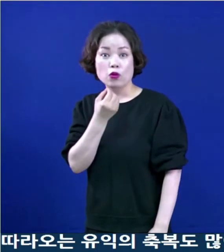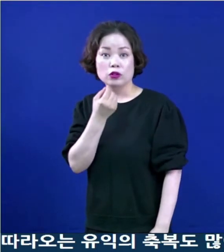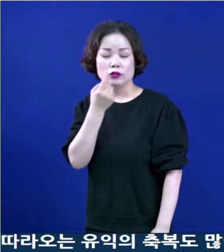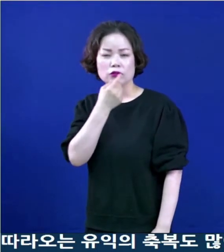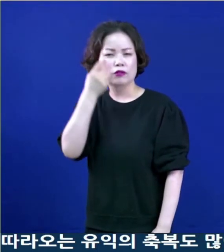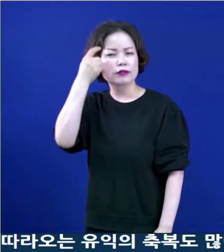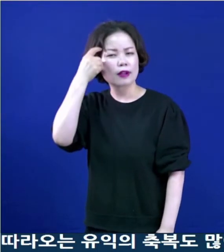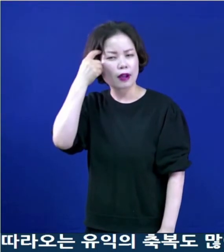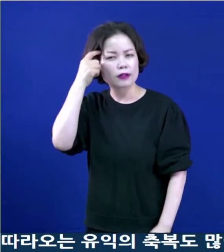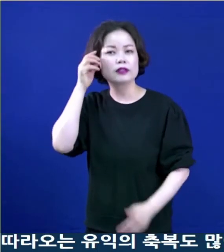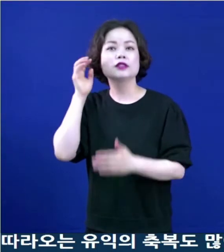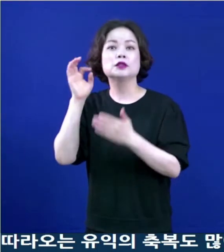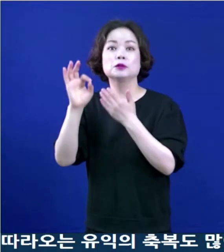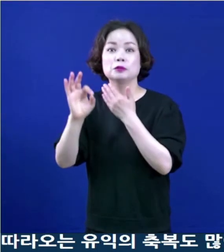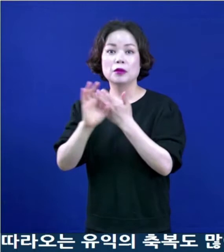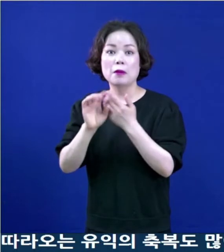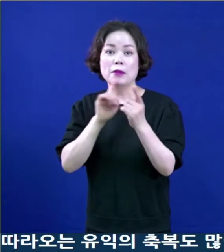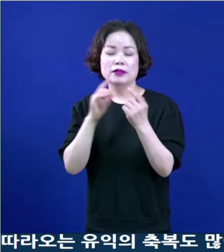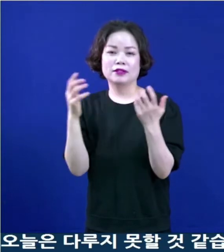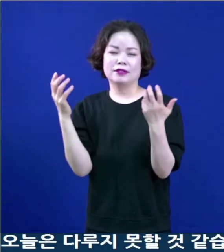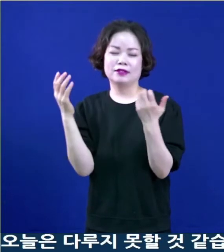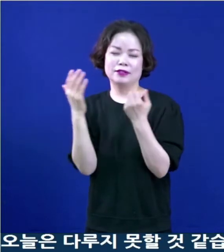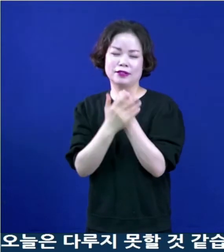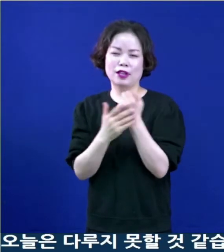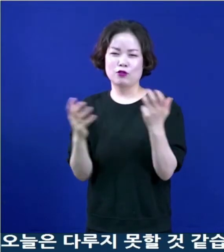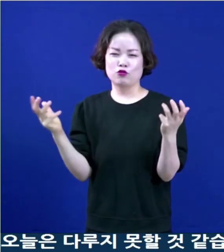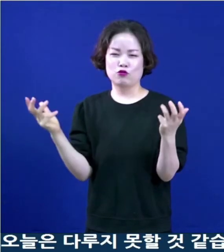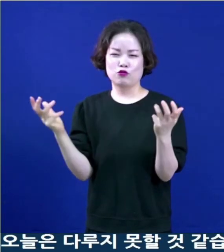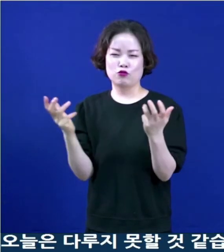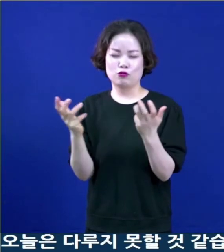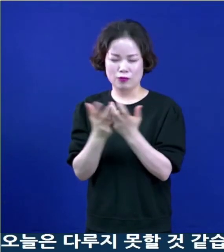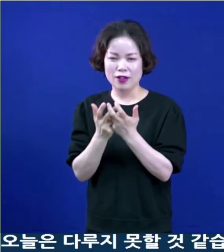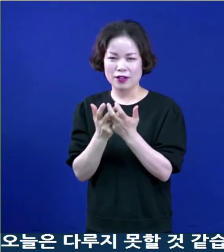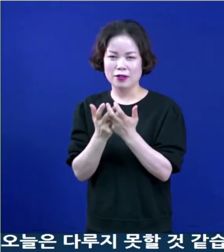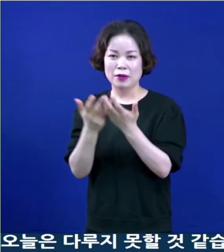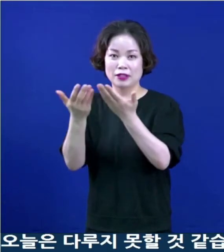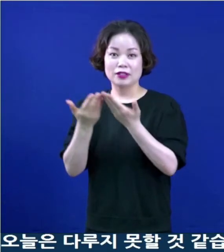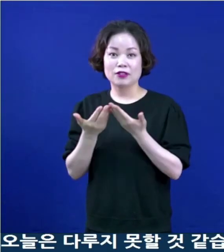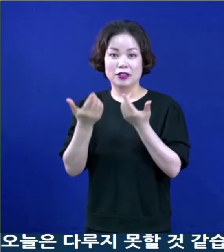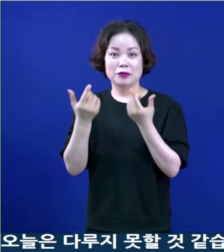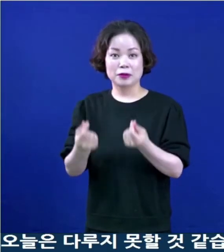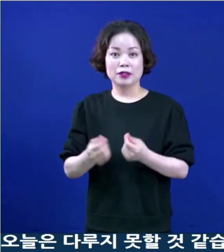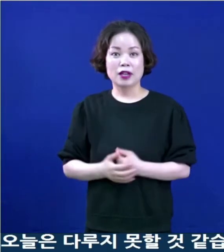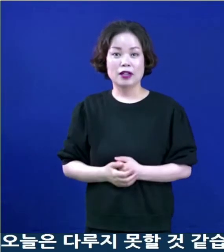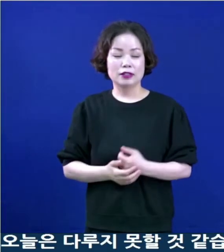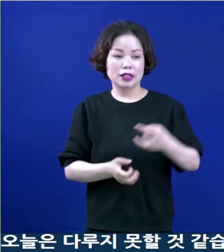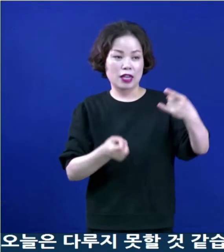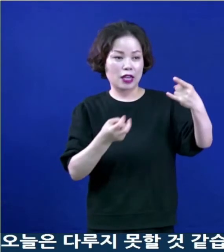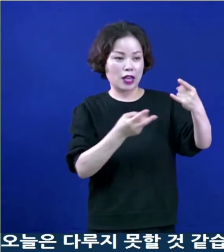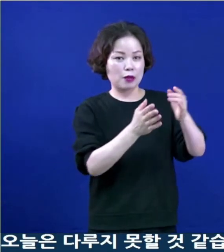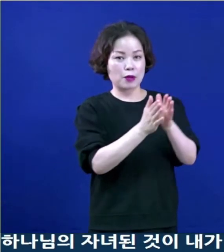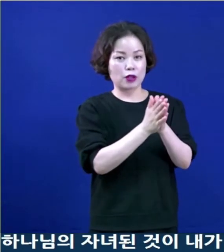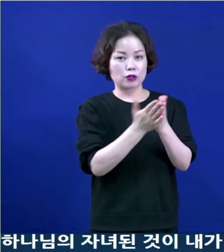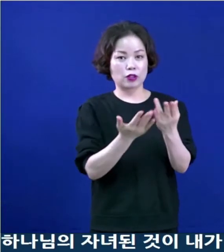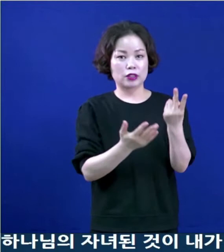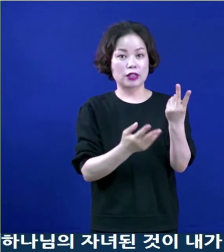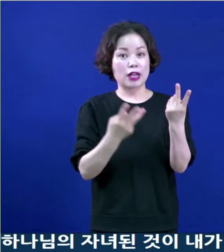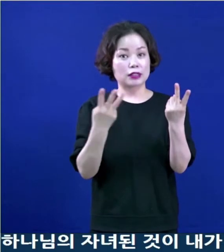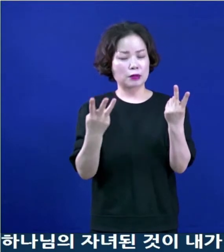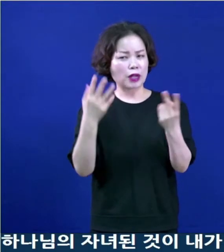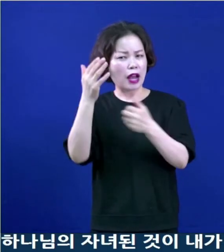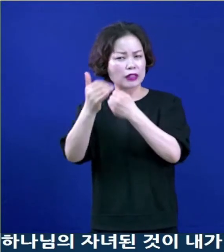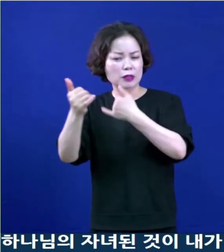여기시면 말씀의 은혜 충분히 받은 것입니다. 에베소서 2장 3절에 가면 사실은 우리가